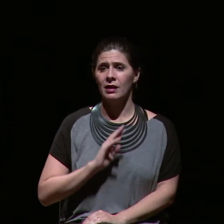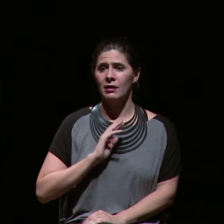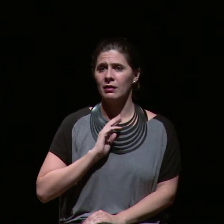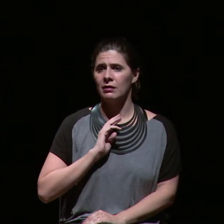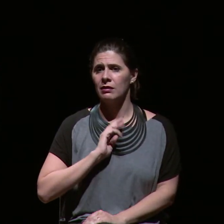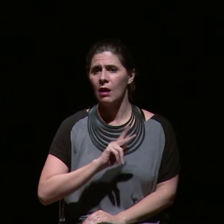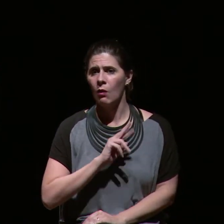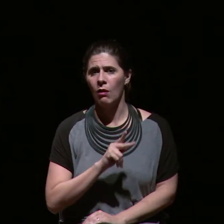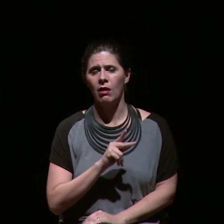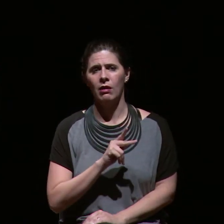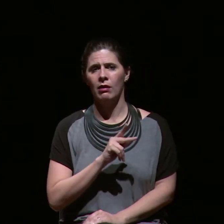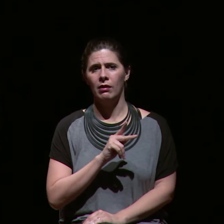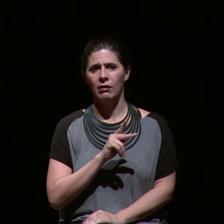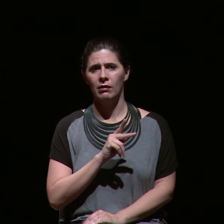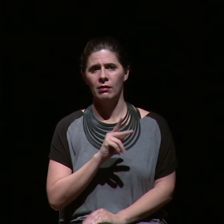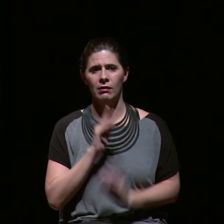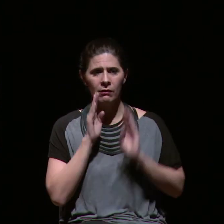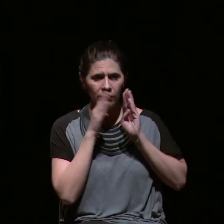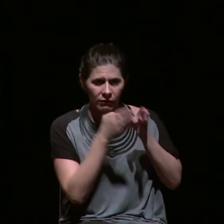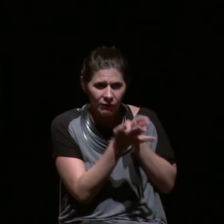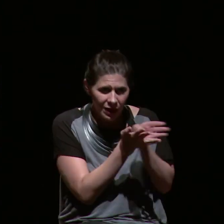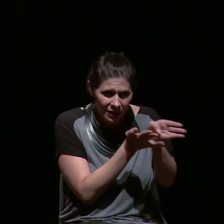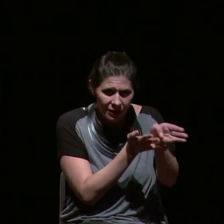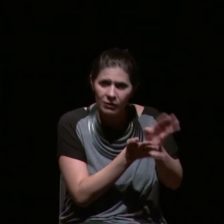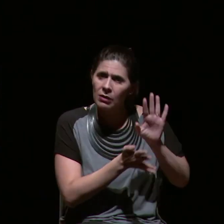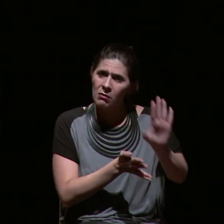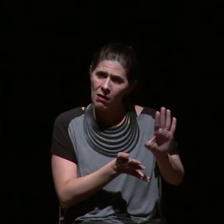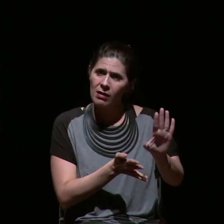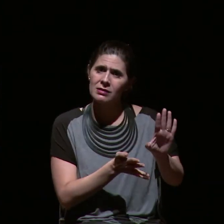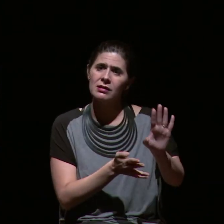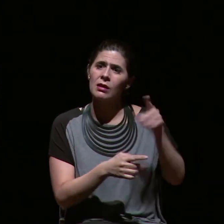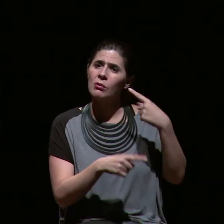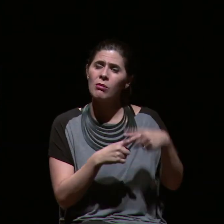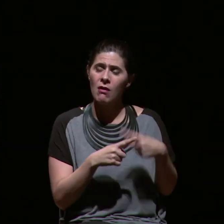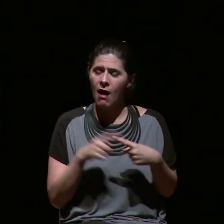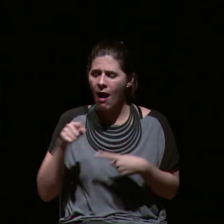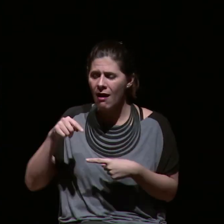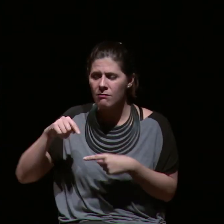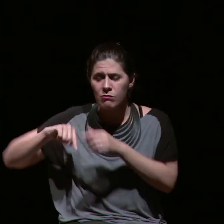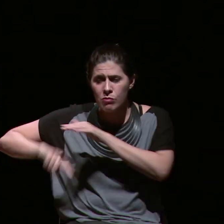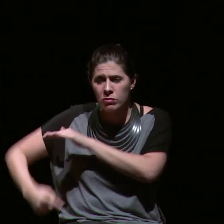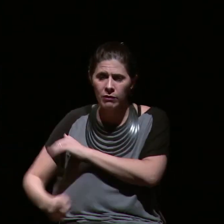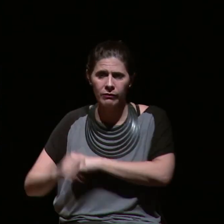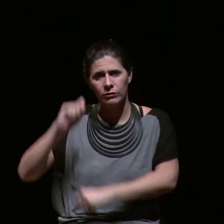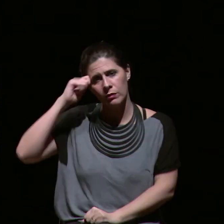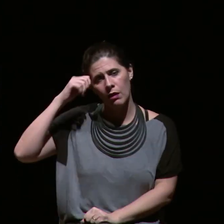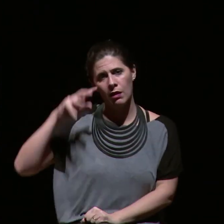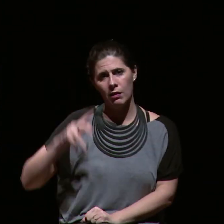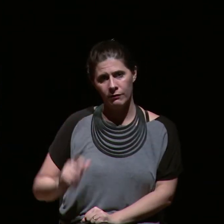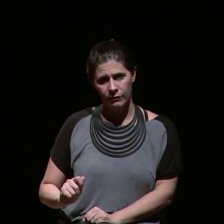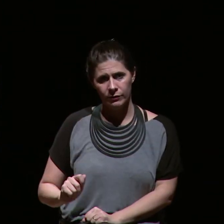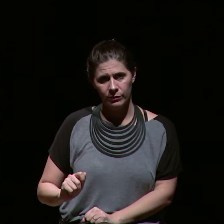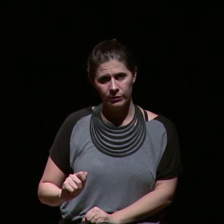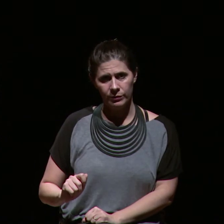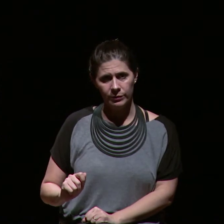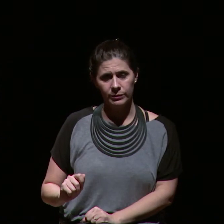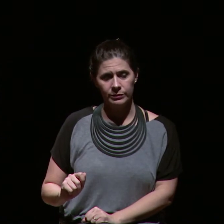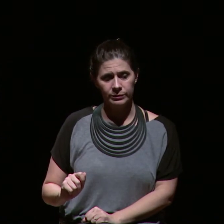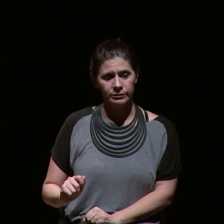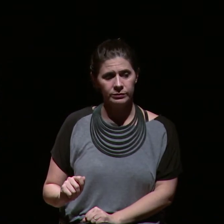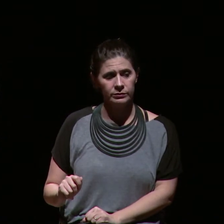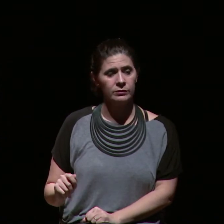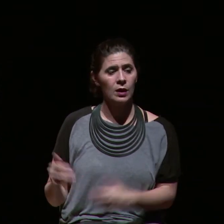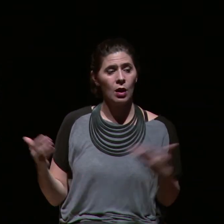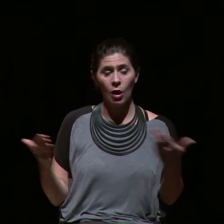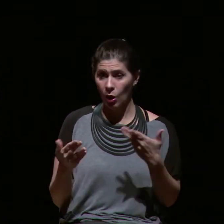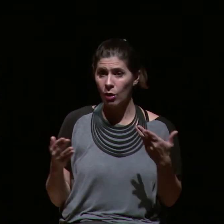brasileira, sem qualificativos, porque nevralgicamente afro. E a manteria em sua dependência estatal, hoje representada